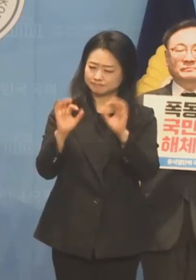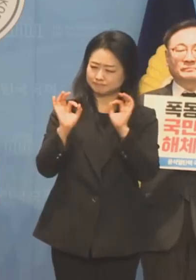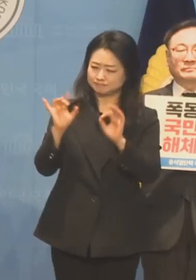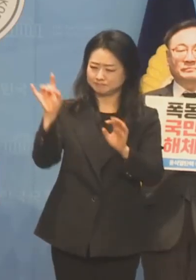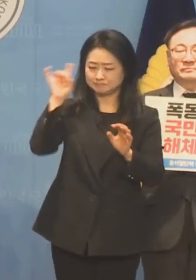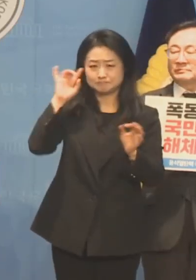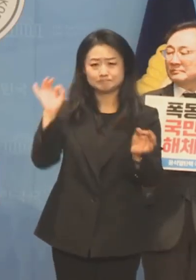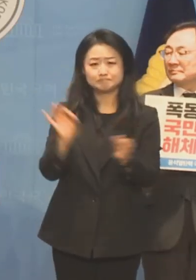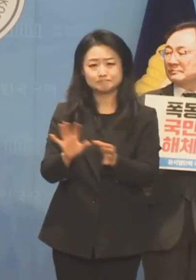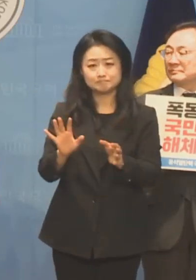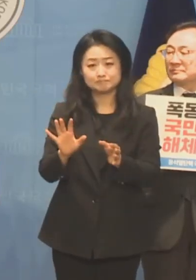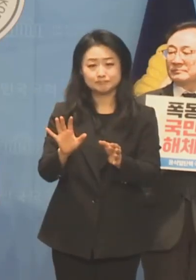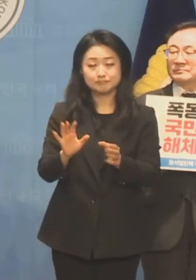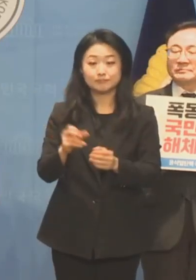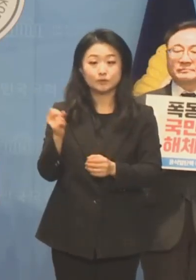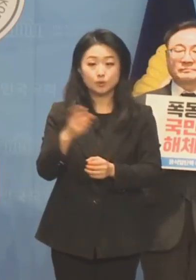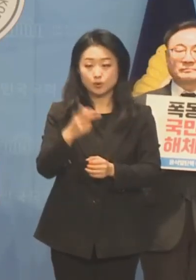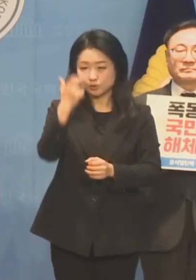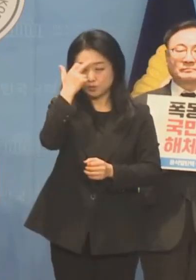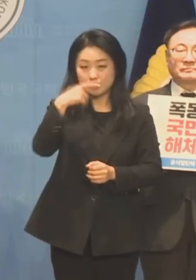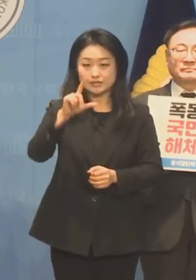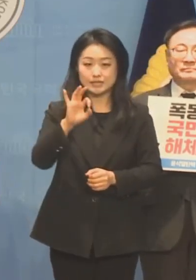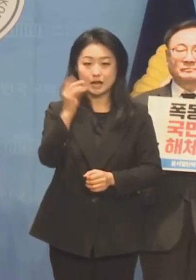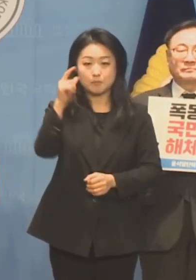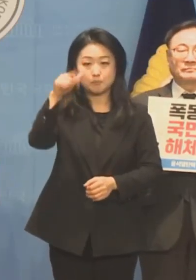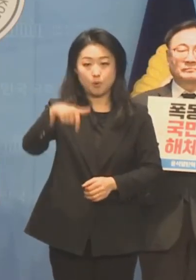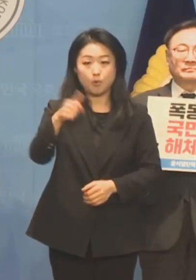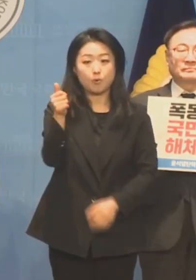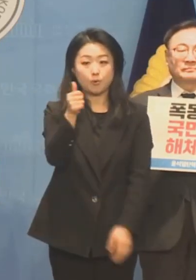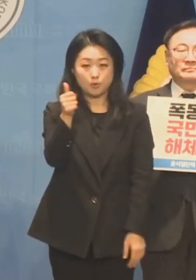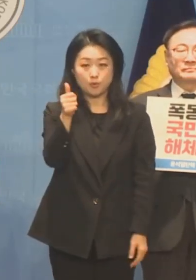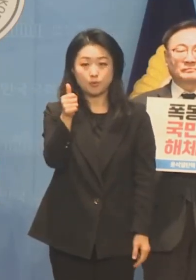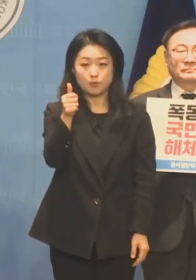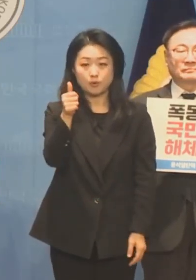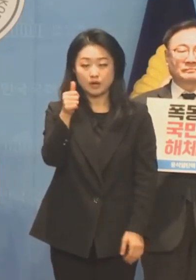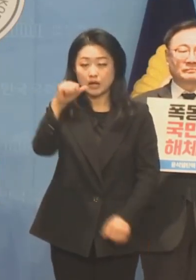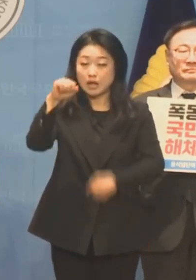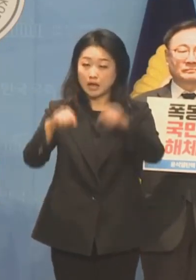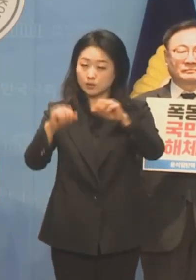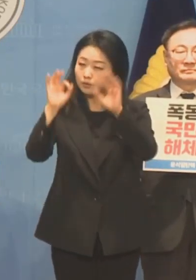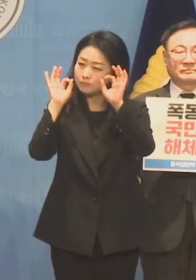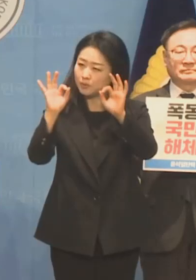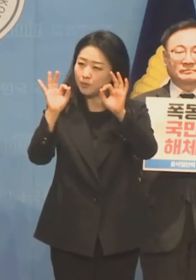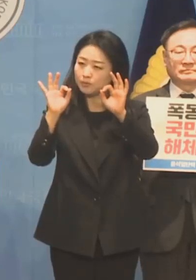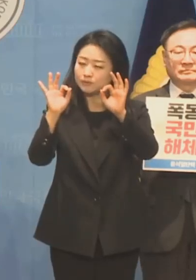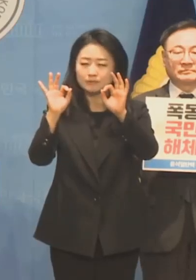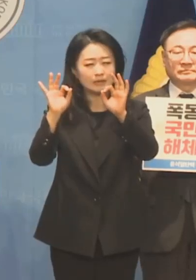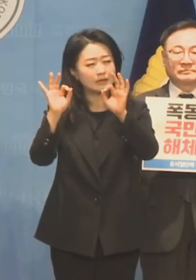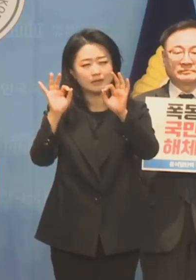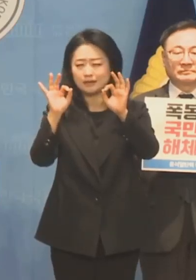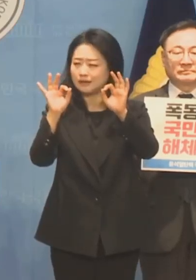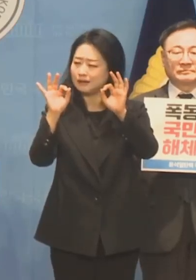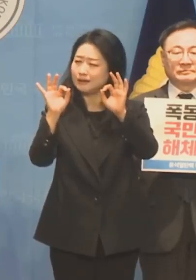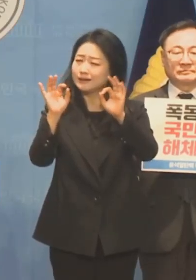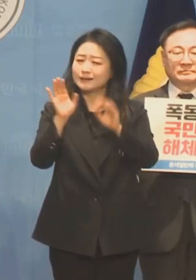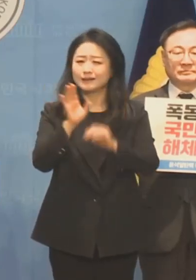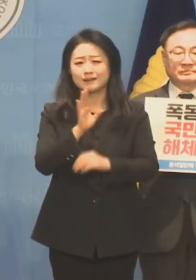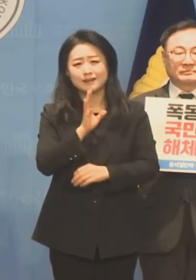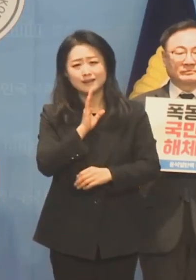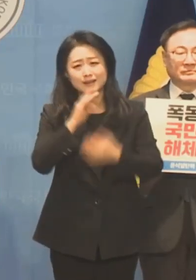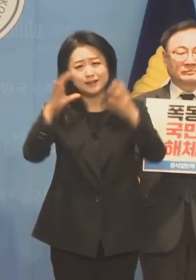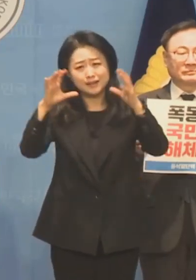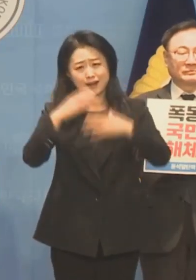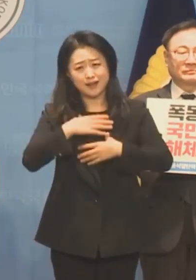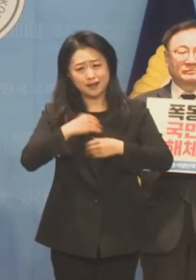되는 상황, 여기에 최상목 대통령 권한대행의 행동은 과연 이 사람이